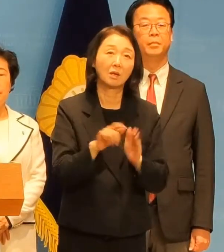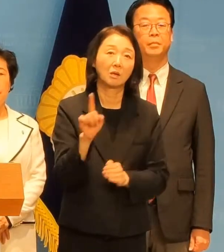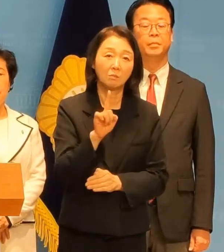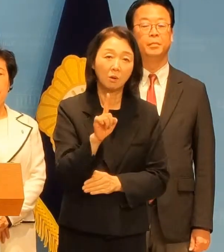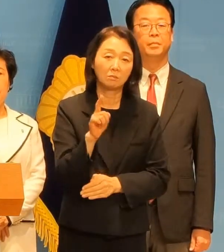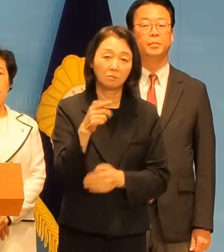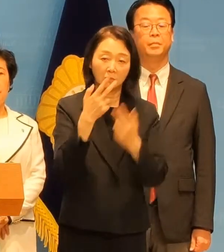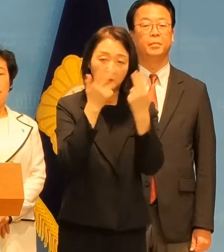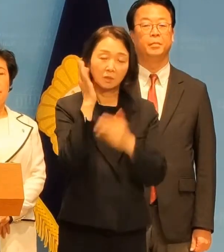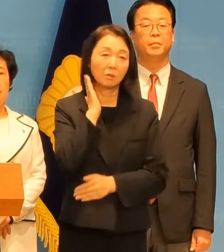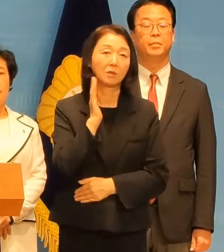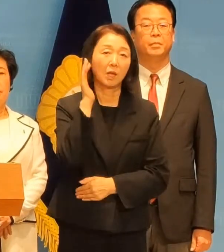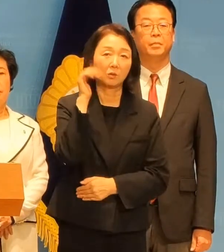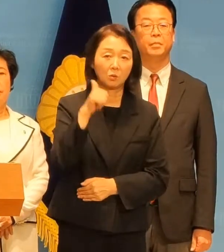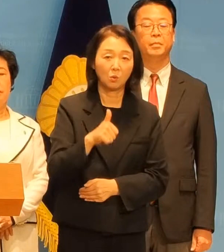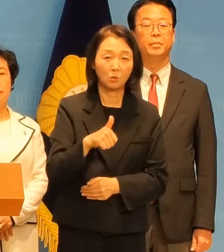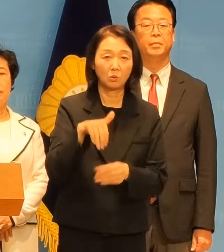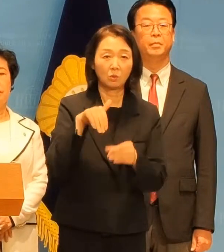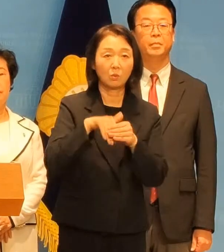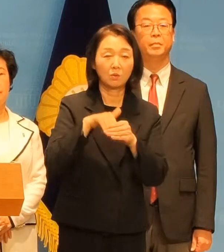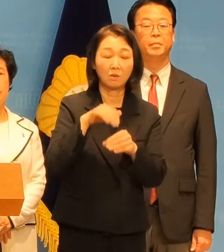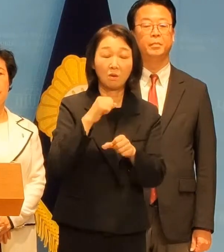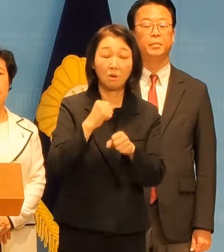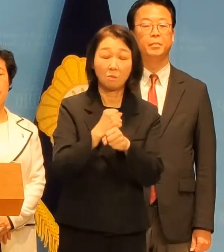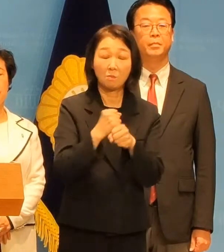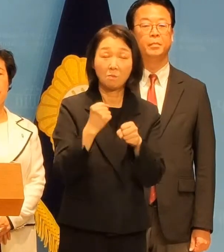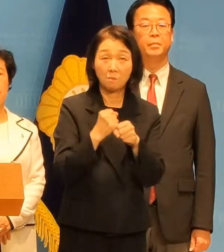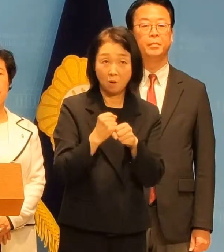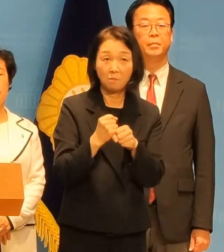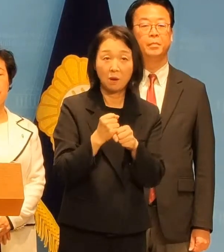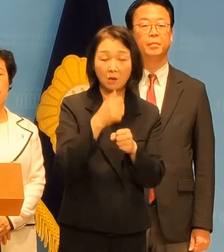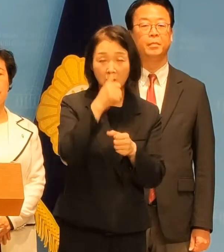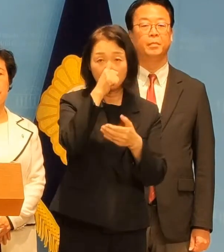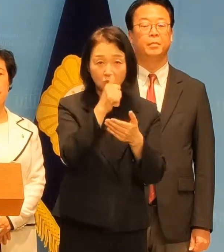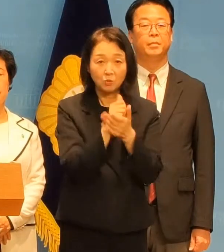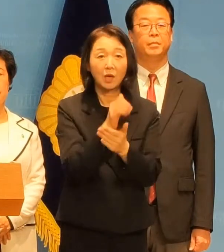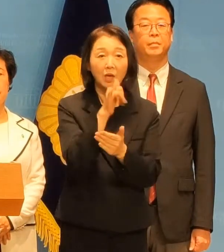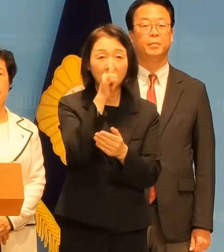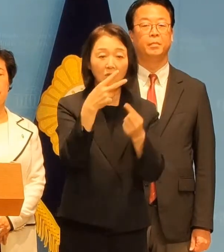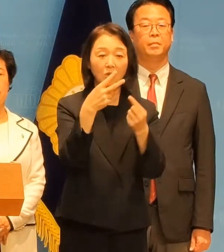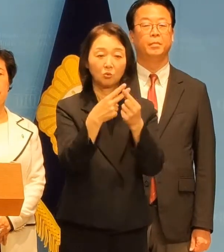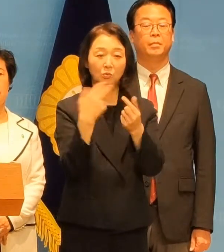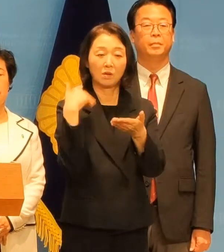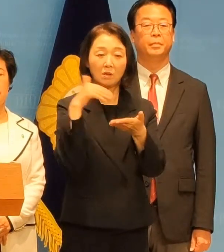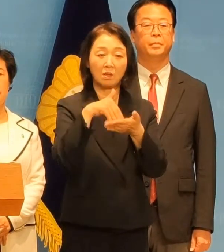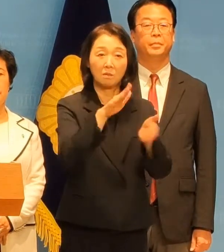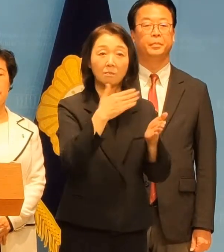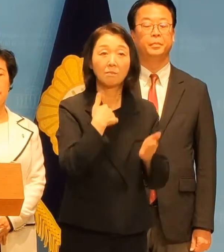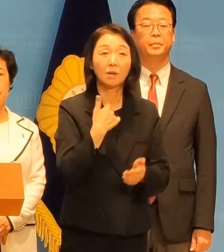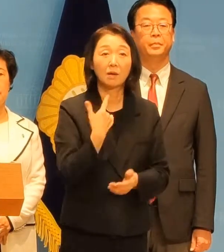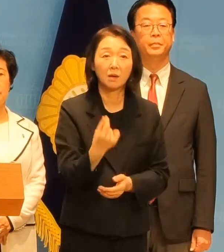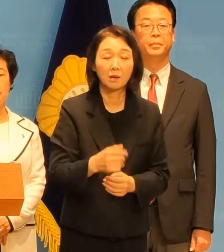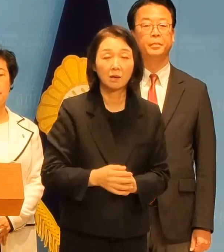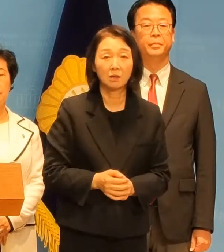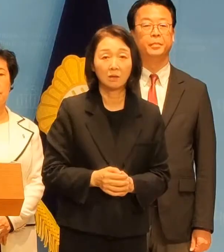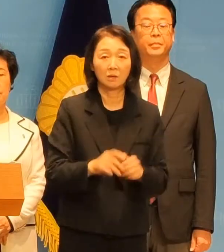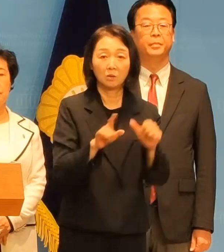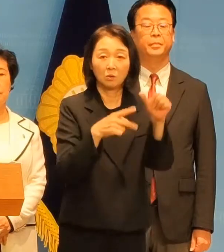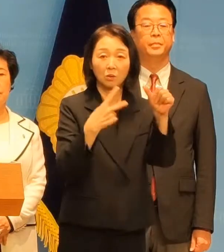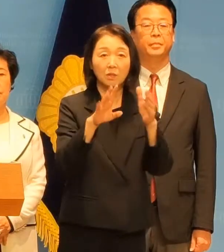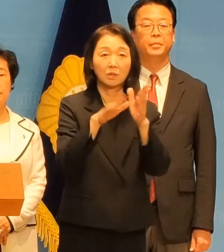사건 상고심에서 유죄 취지 파기환송 판결했습니다. 그러니까 5월 2일